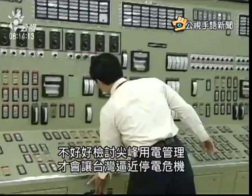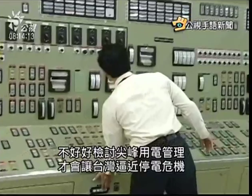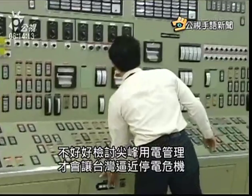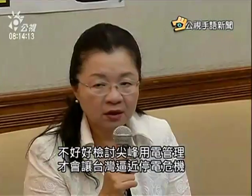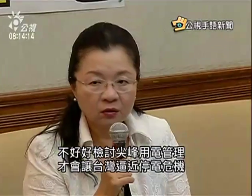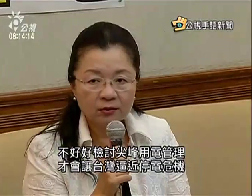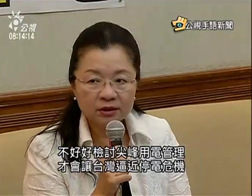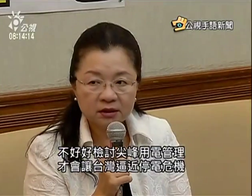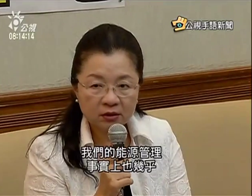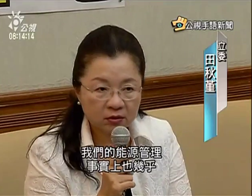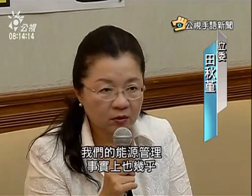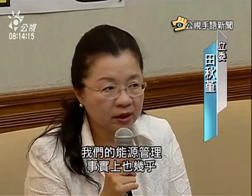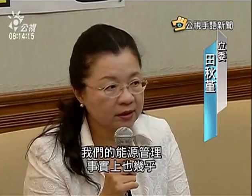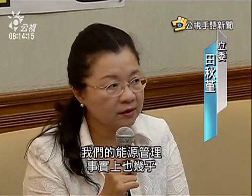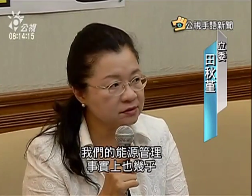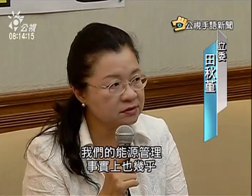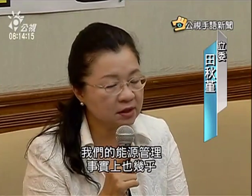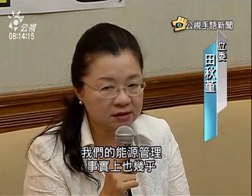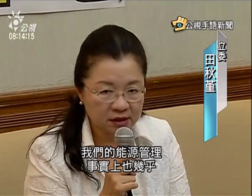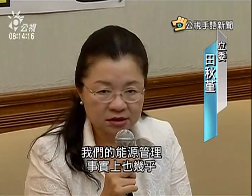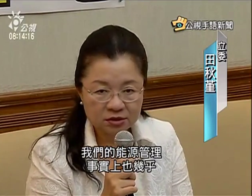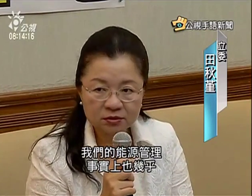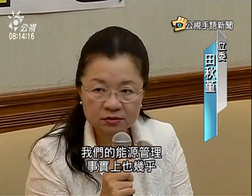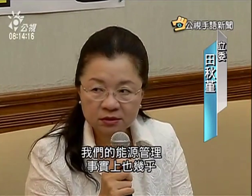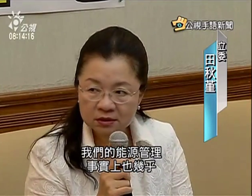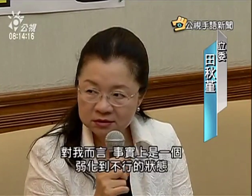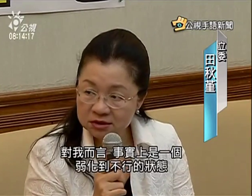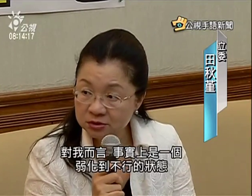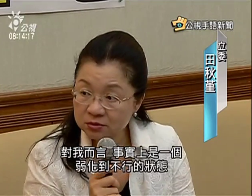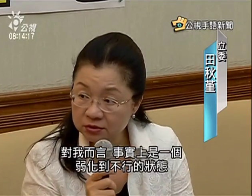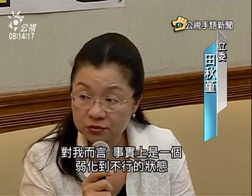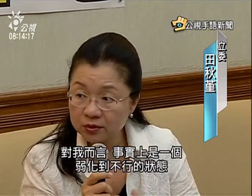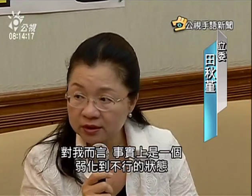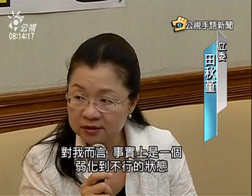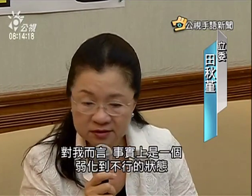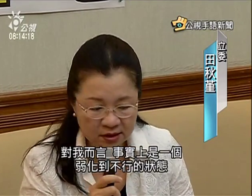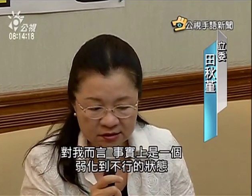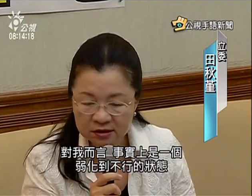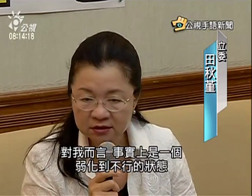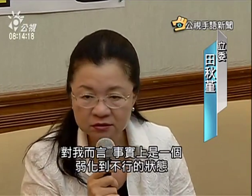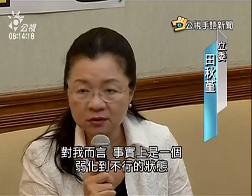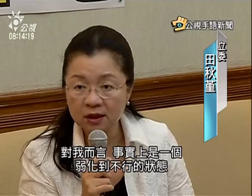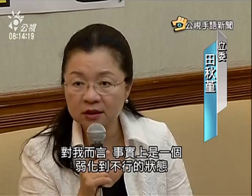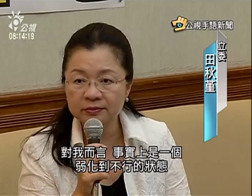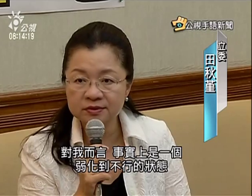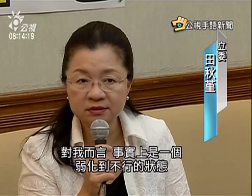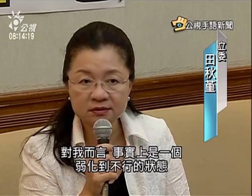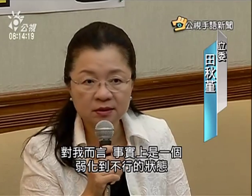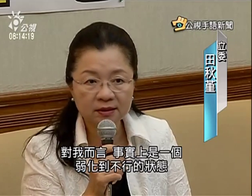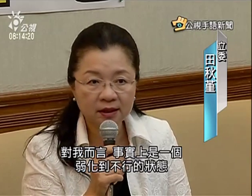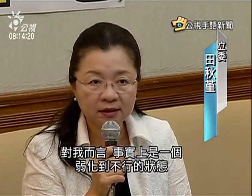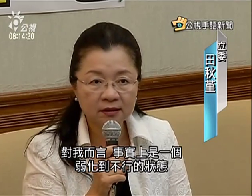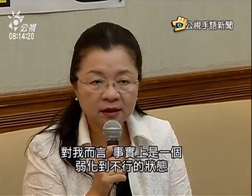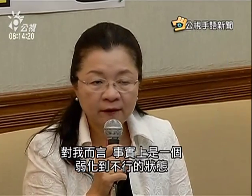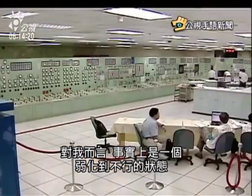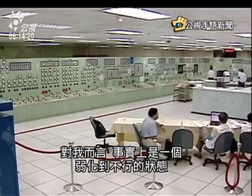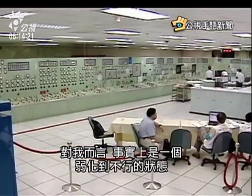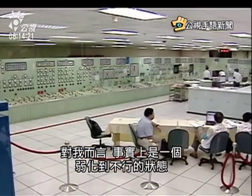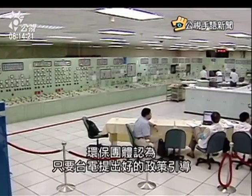机。 我们的能源管理事实上也几乎对我而言，事实上是一个弱化到不行的状态啊。 环保团体